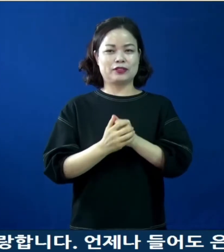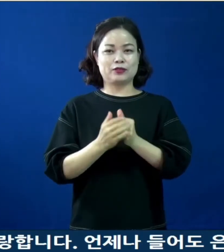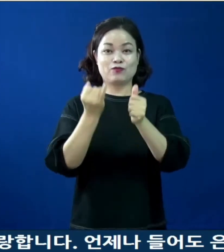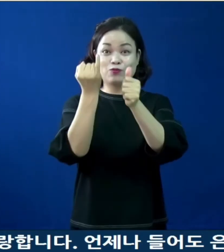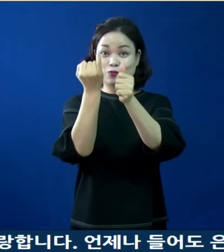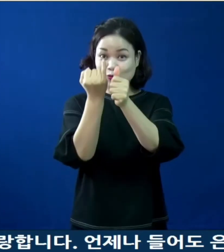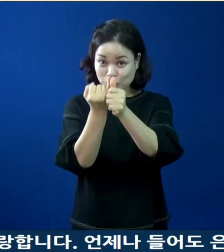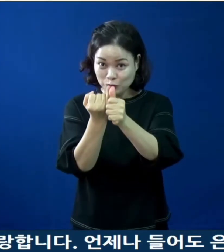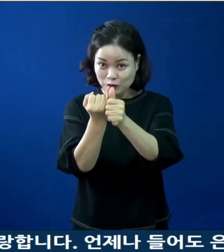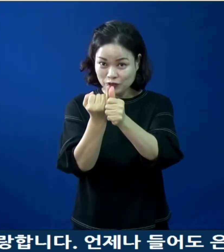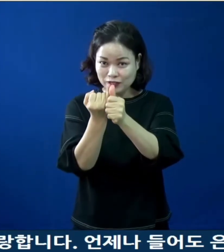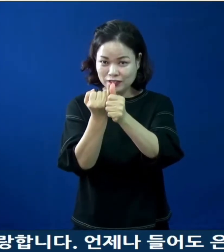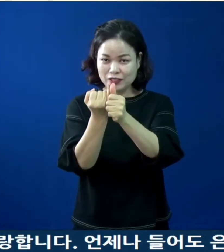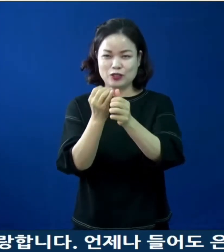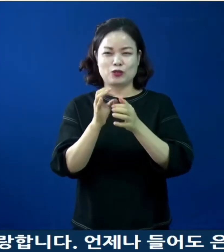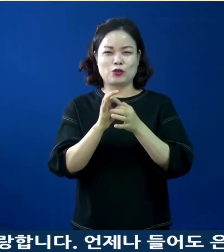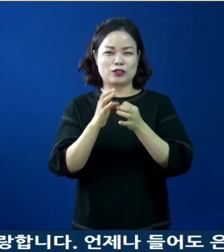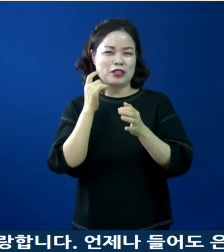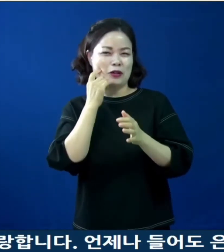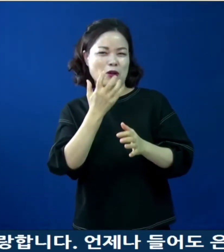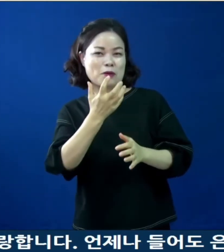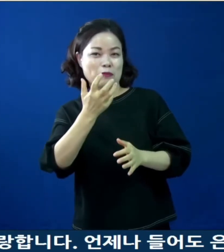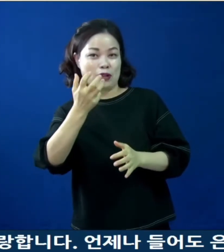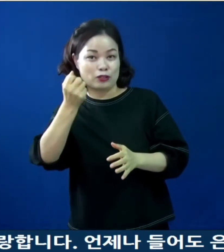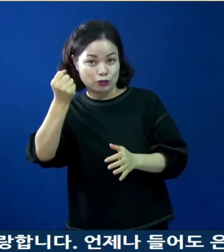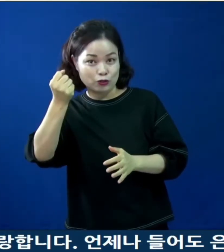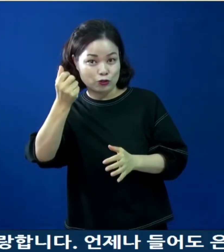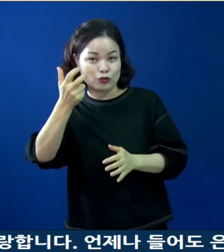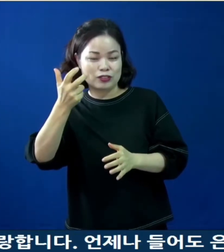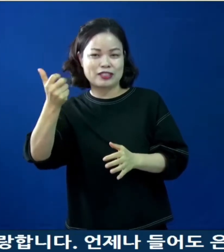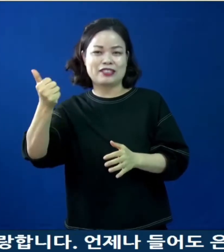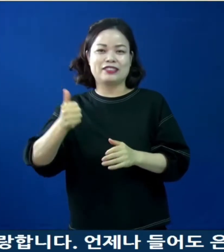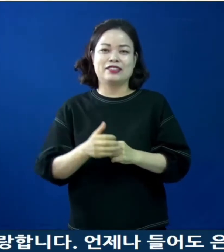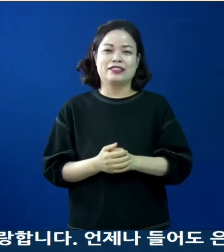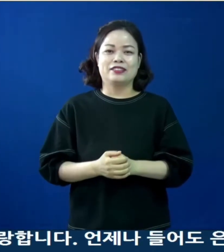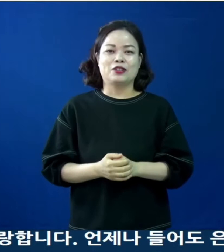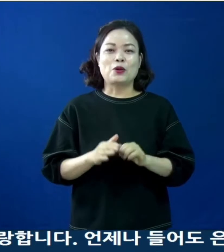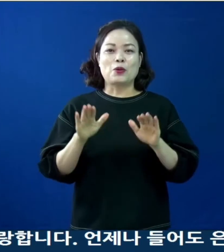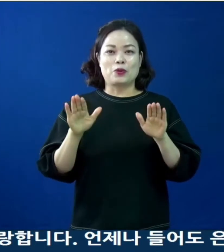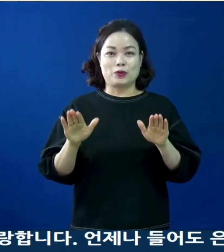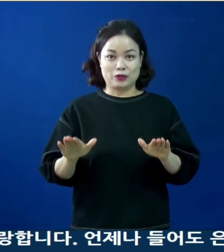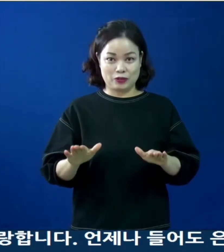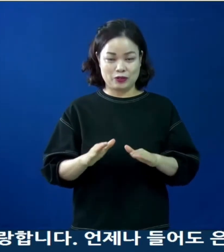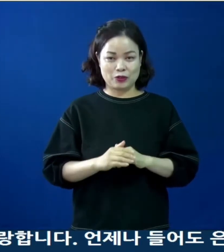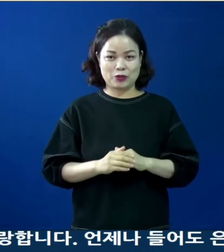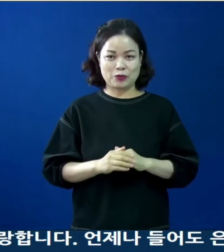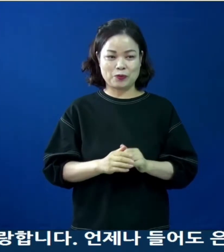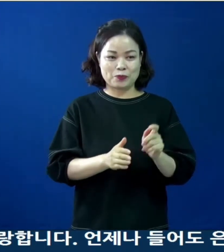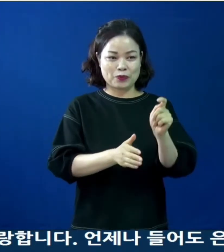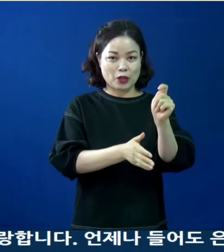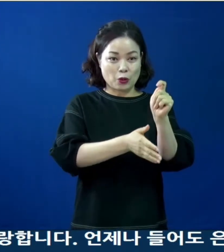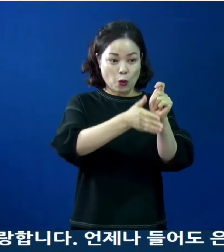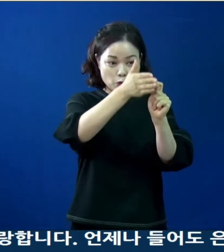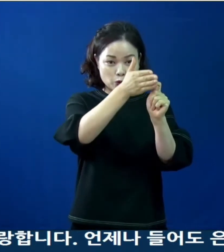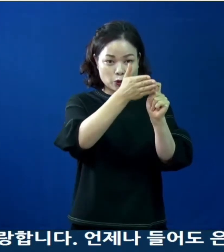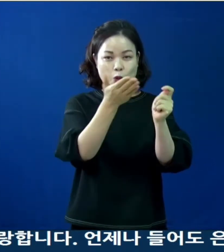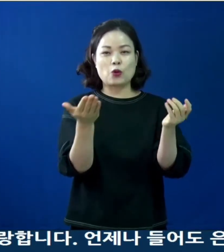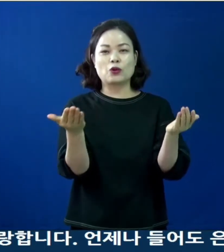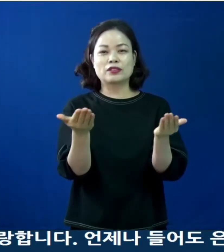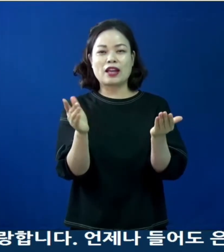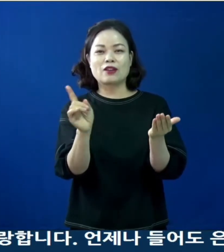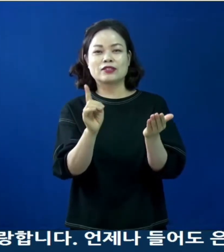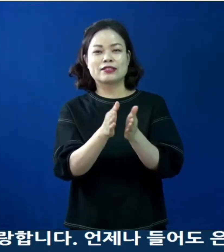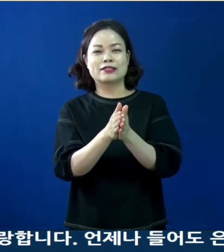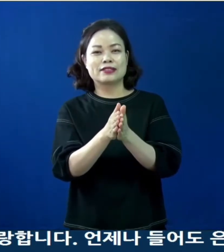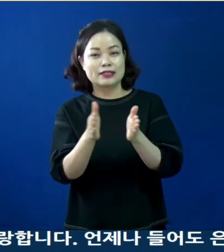부부 합주를 통해서 영광 받으신 주님께서 이제 오늘도 고린도 사역이 어떻게